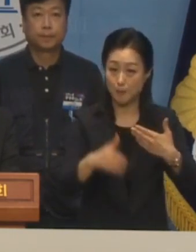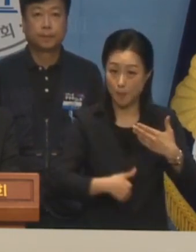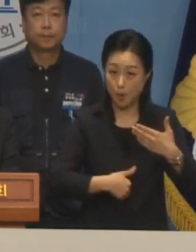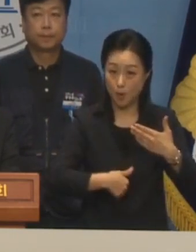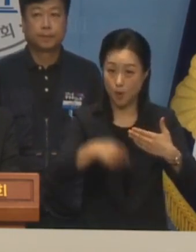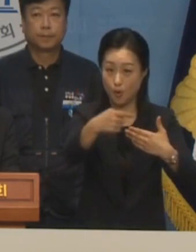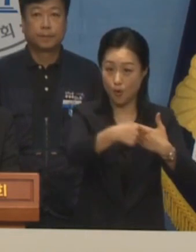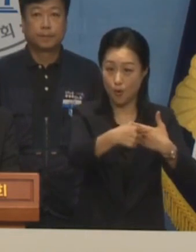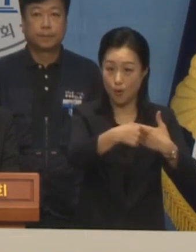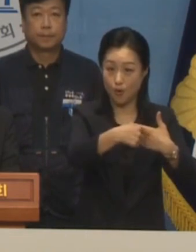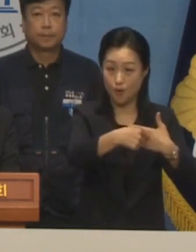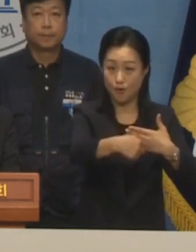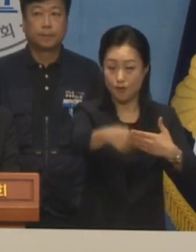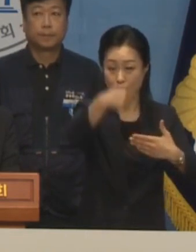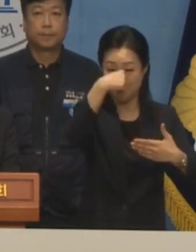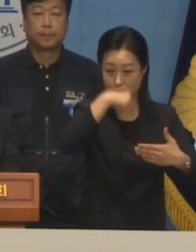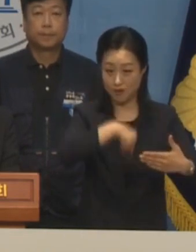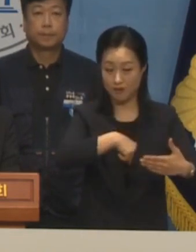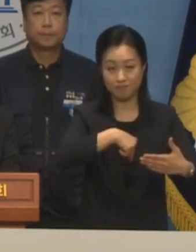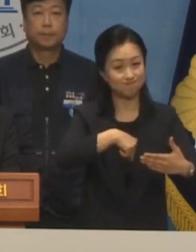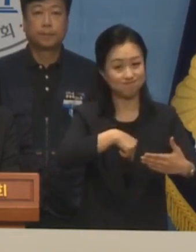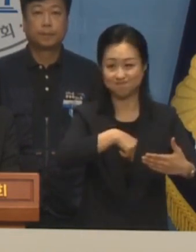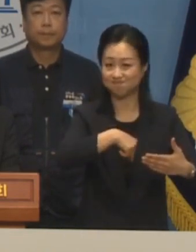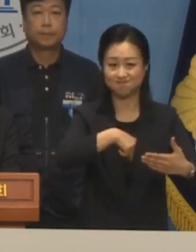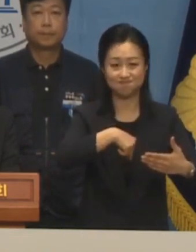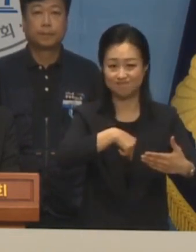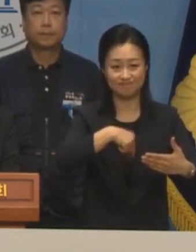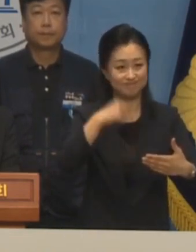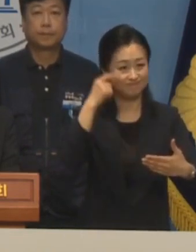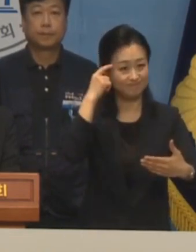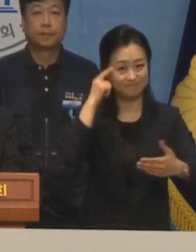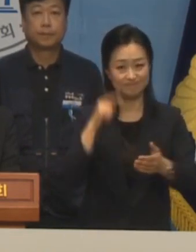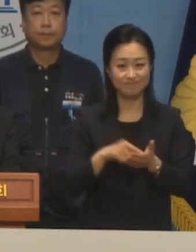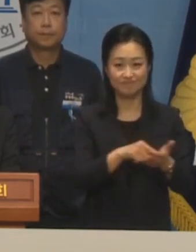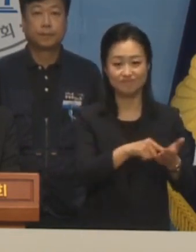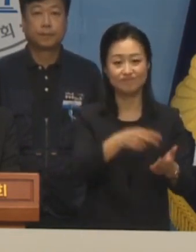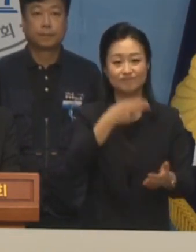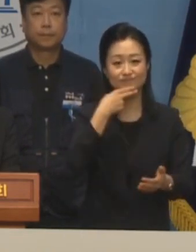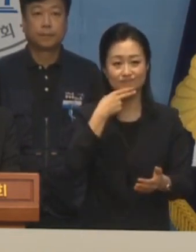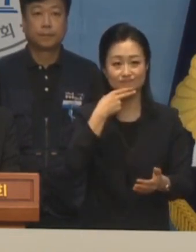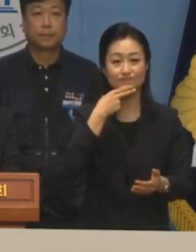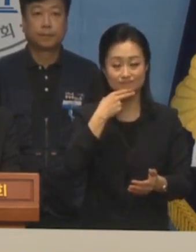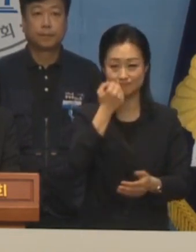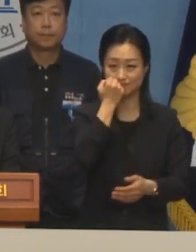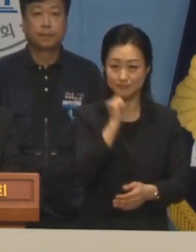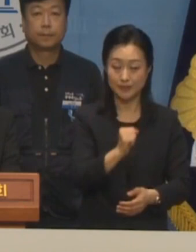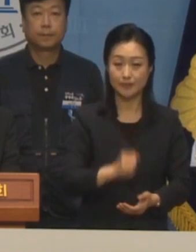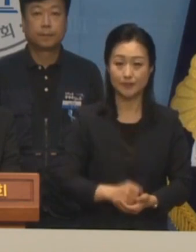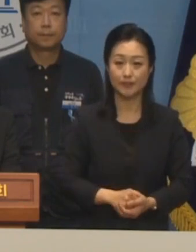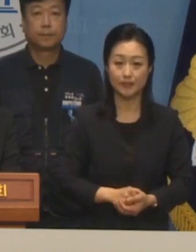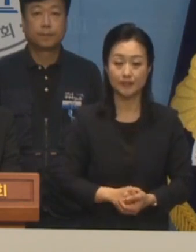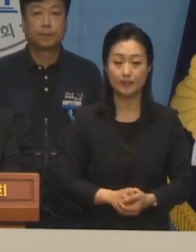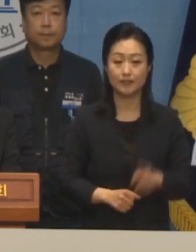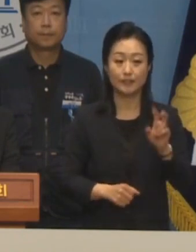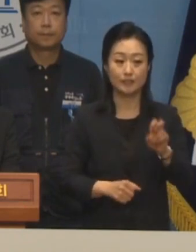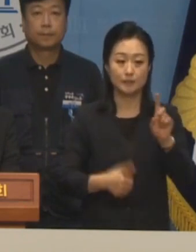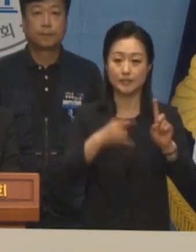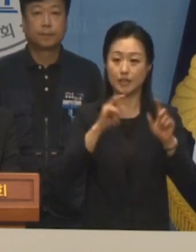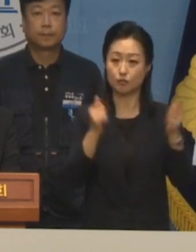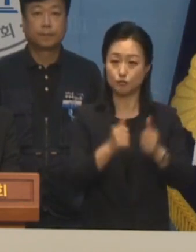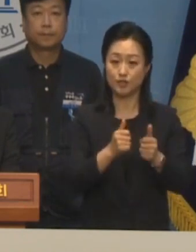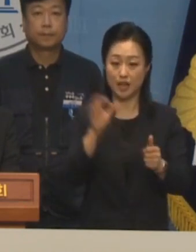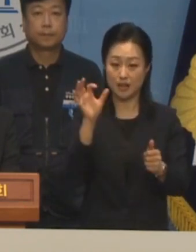필요성을 강조하면서 정작 연금 개혁의 의지가 있는지 묻지 않을 수 없는 상황입니다. 21대